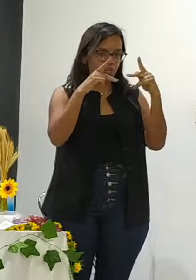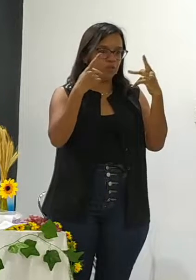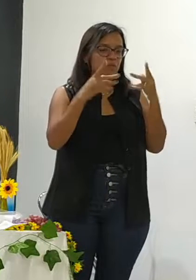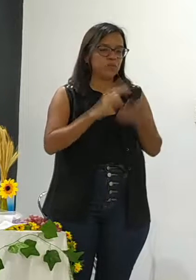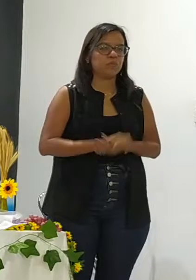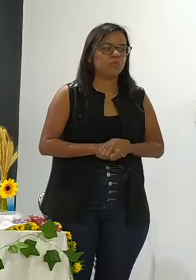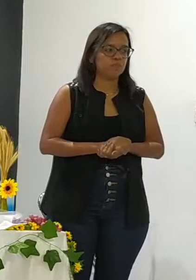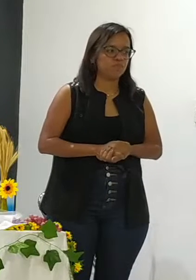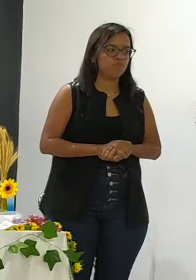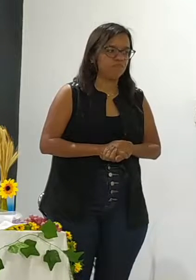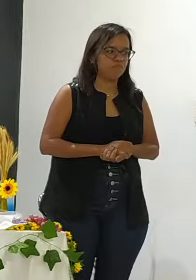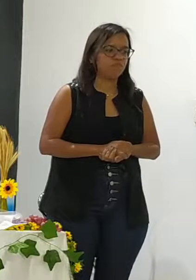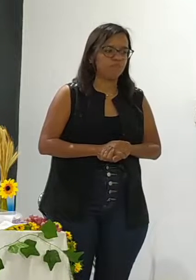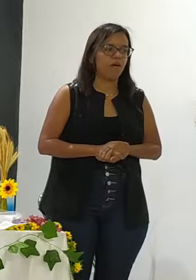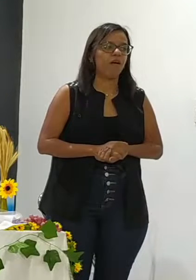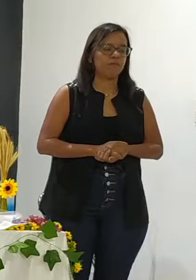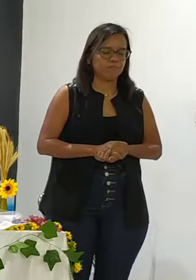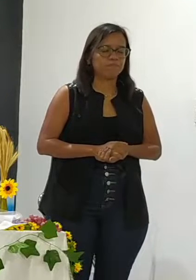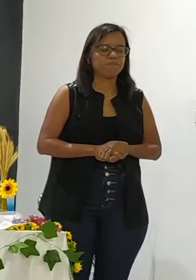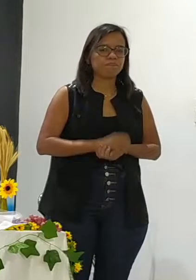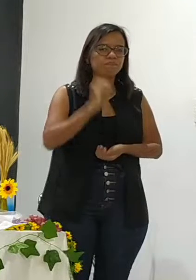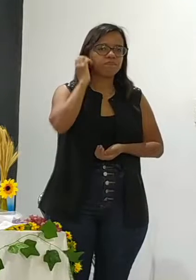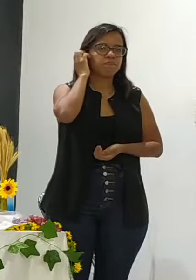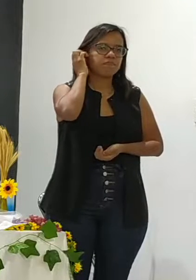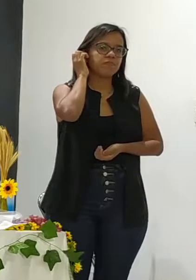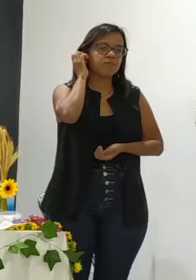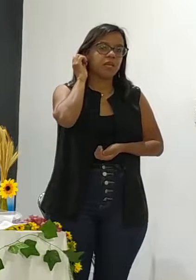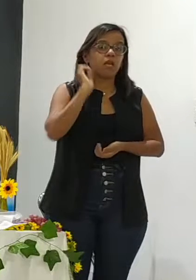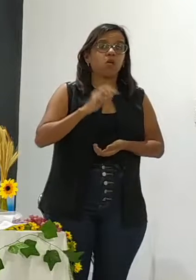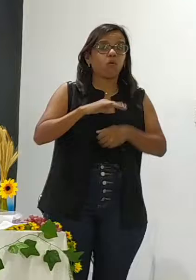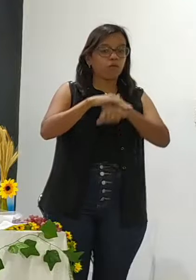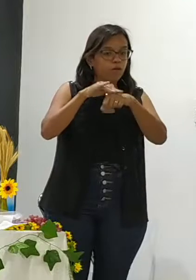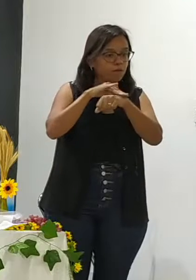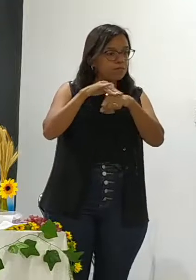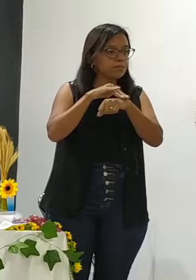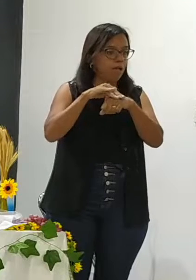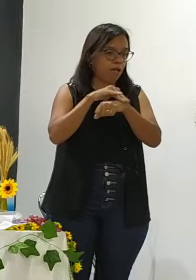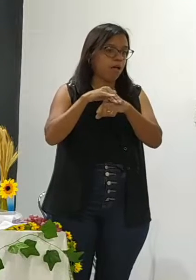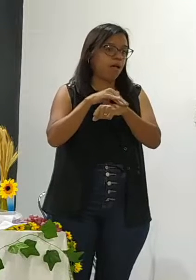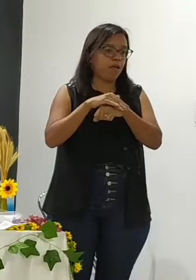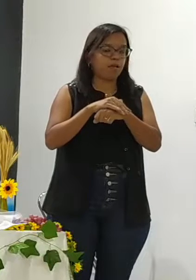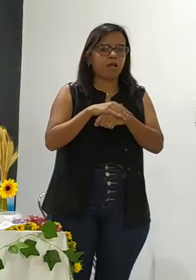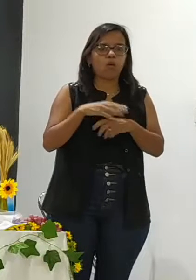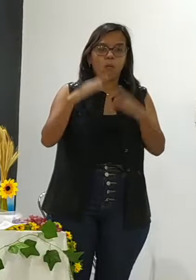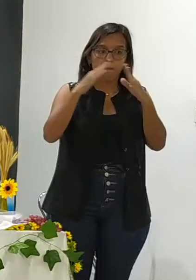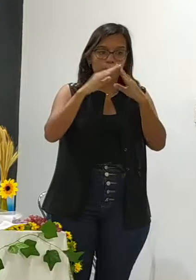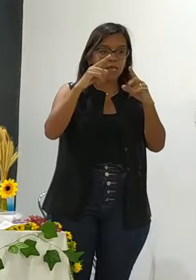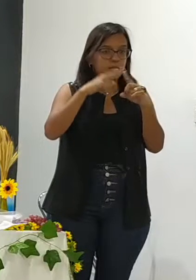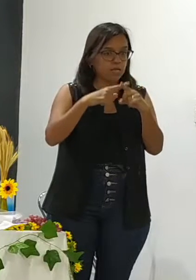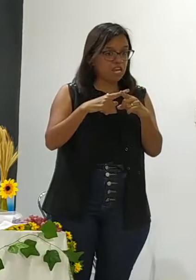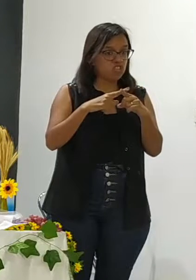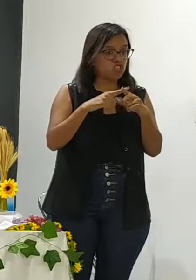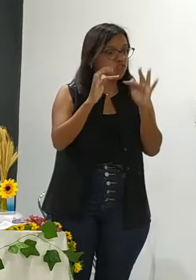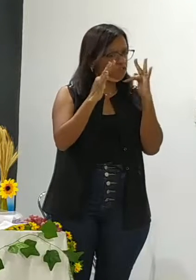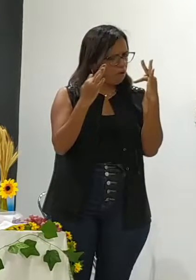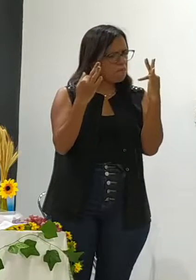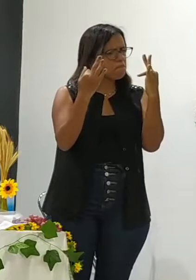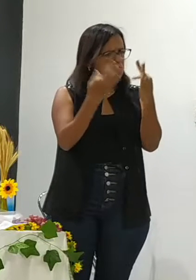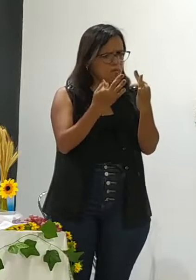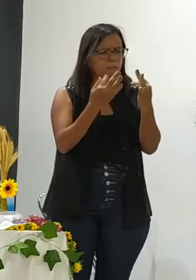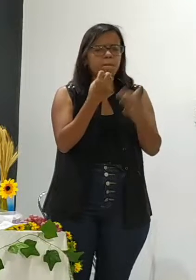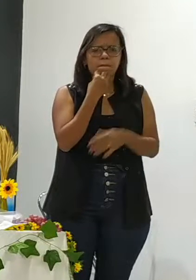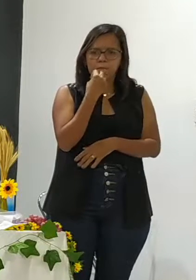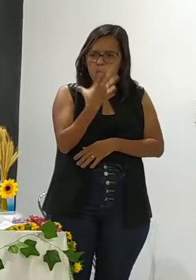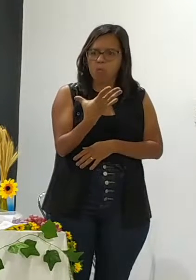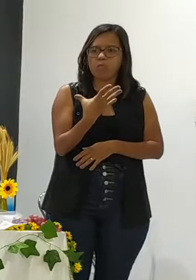no domingo. Mas só que nós temos conversado muito, a Letícia tem falado assim, que aqui é uma igreja muito família. Isso é bom demais,